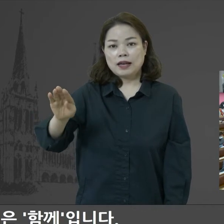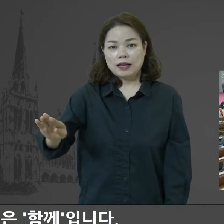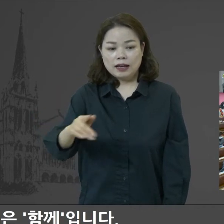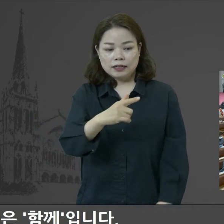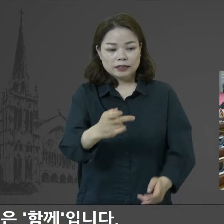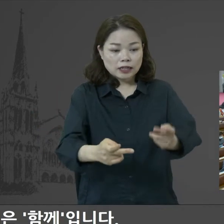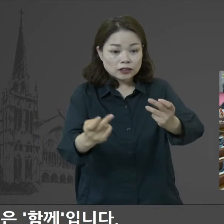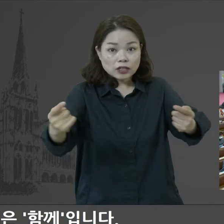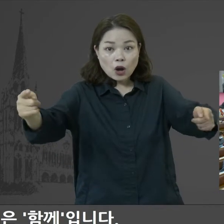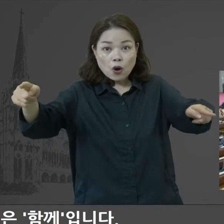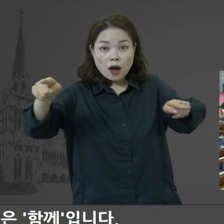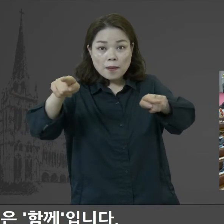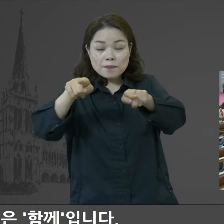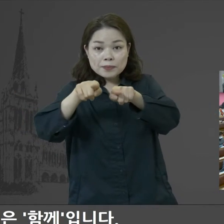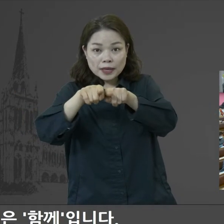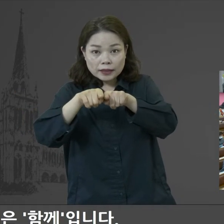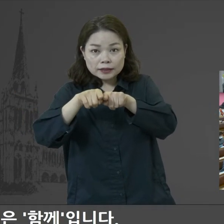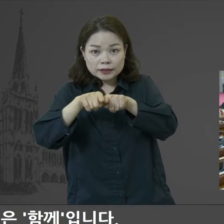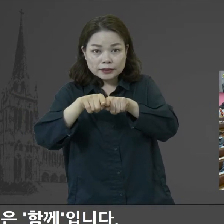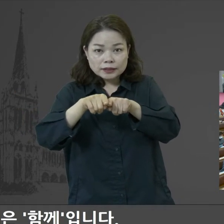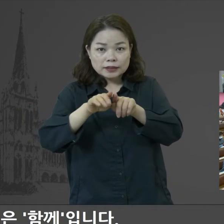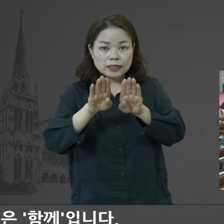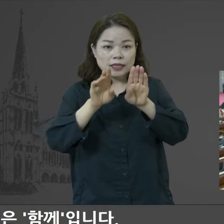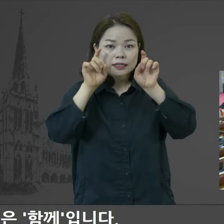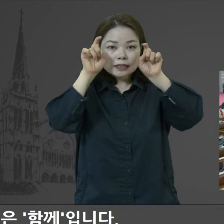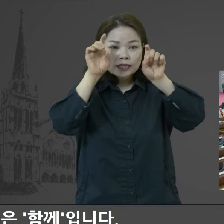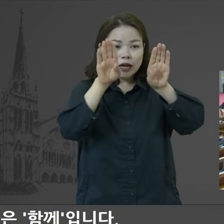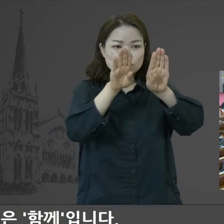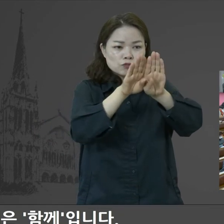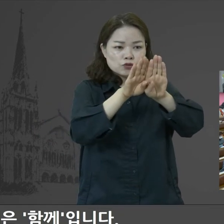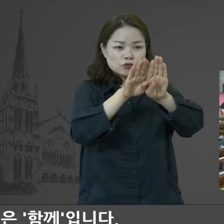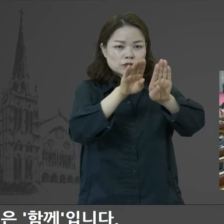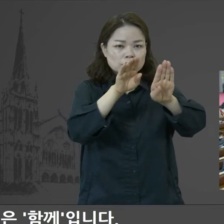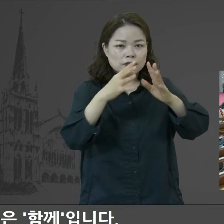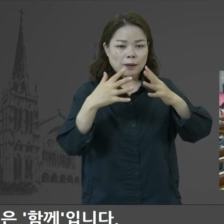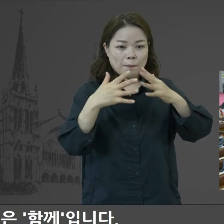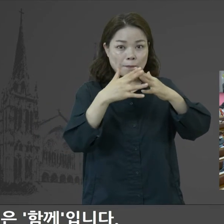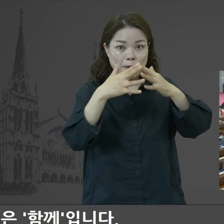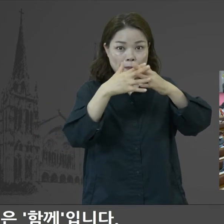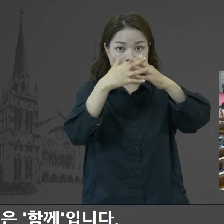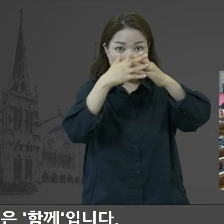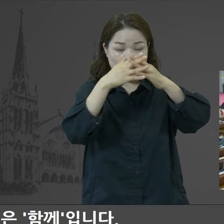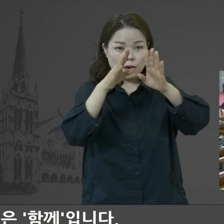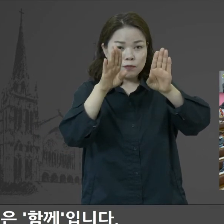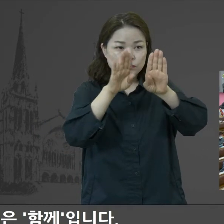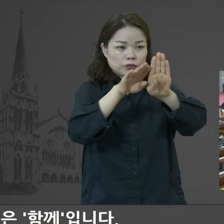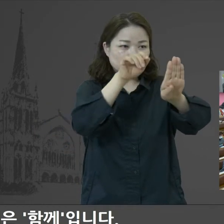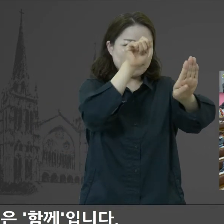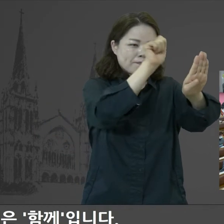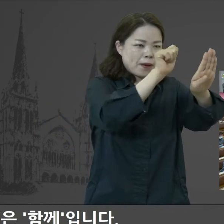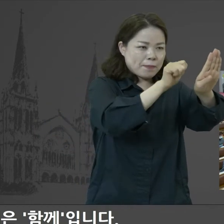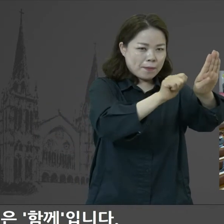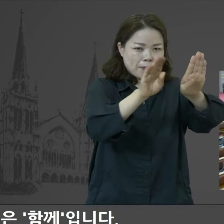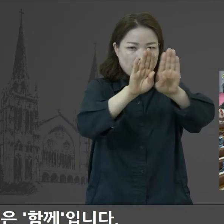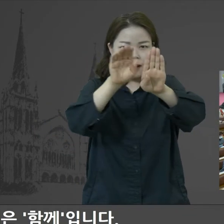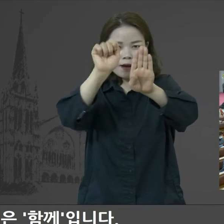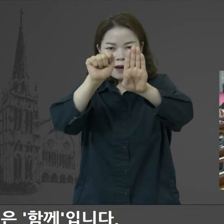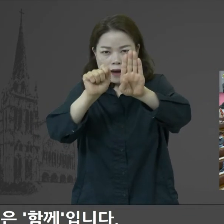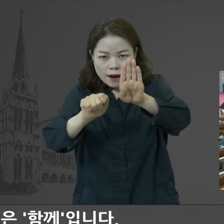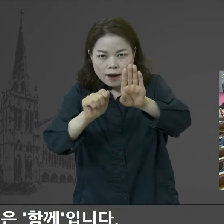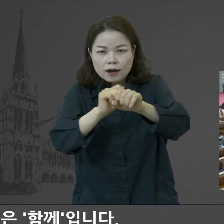제사장들과 함께 일어나 양문을 건축하여 성별하고 문짝을 달고 또